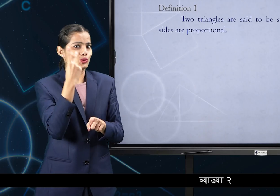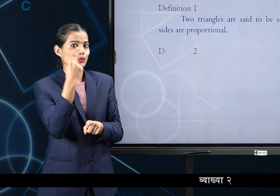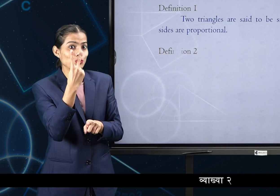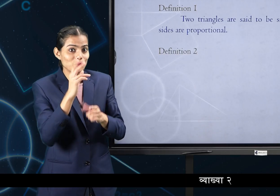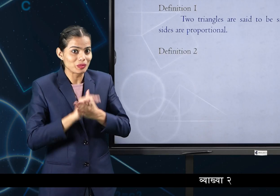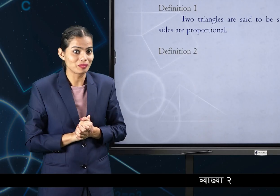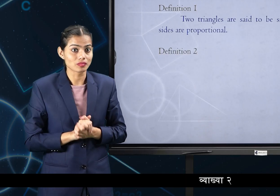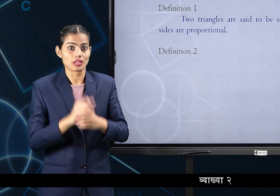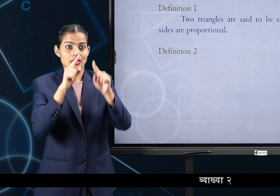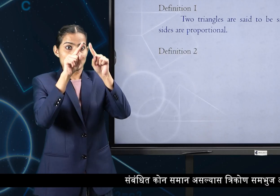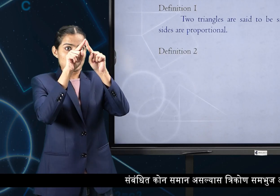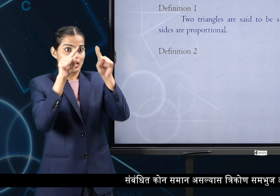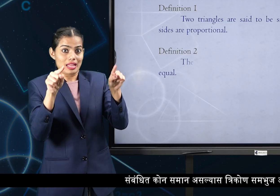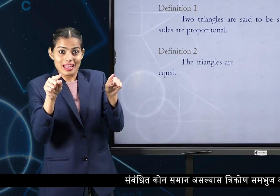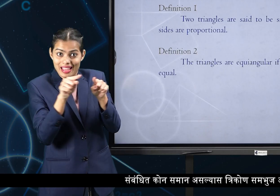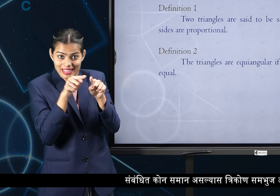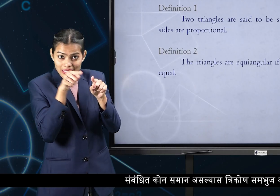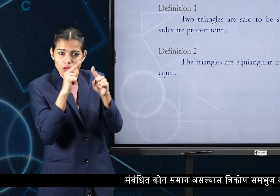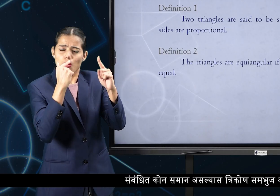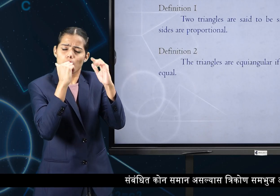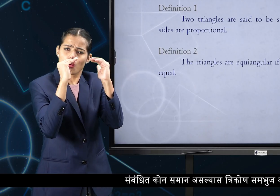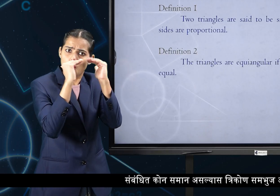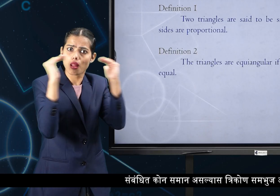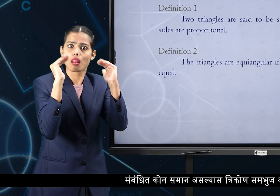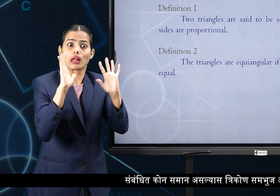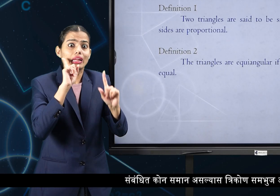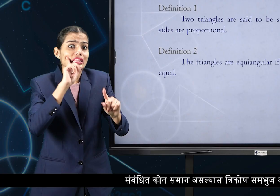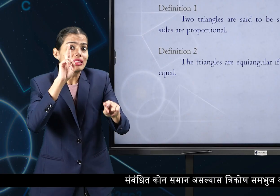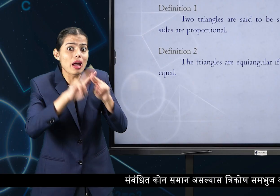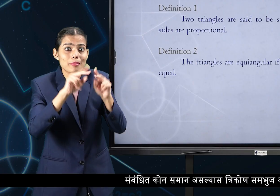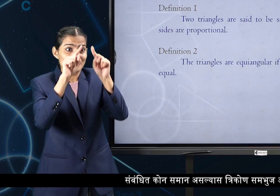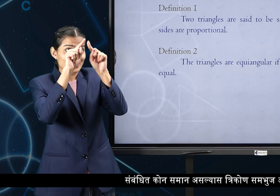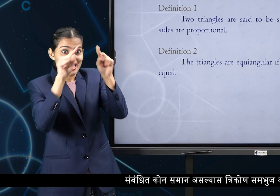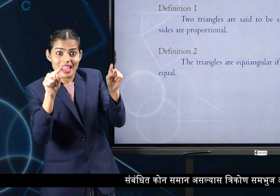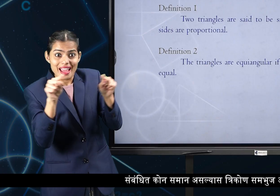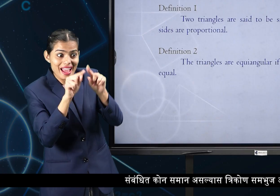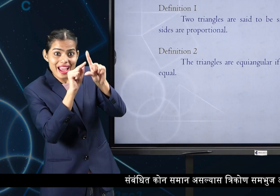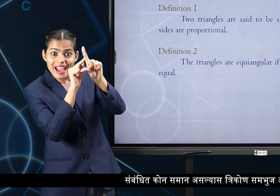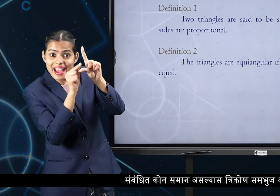व्याख्या दुसरा. संबंधित कोन समान असल्यास त्रिकोण समभुज असतात.